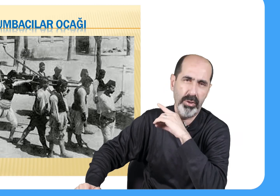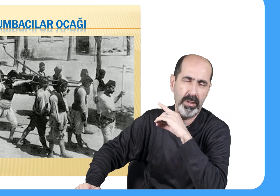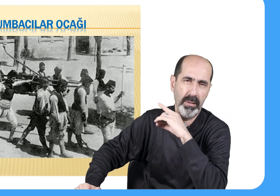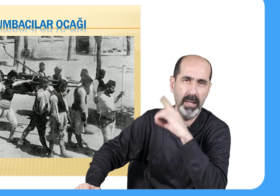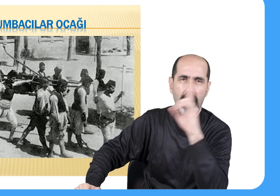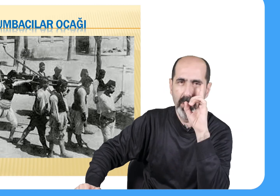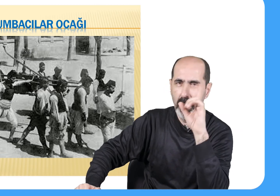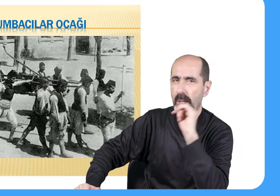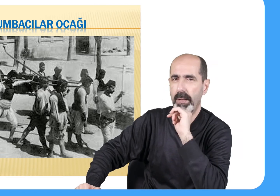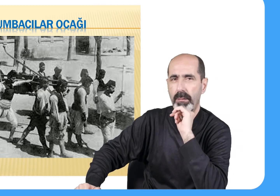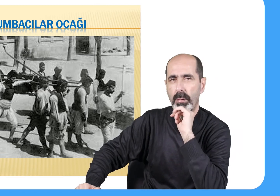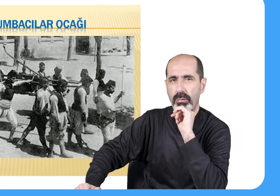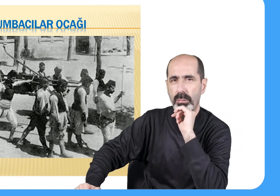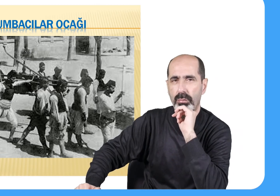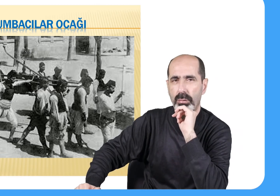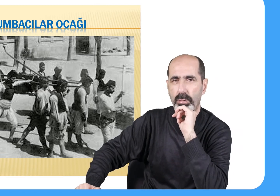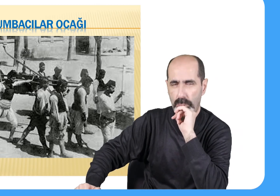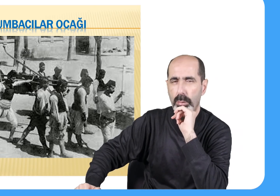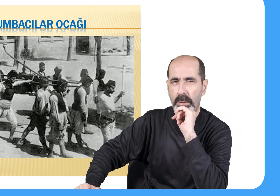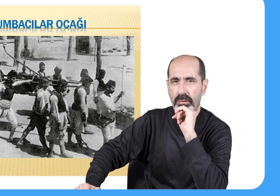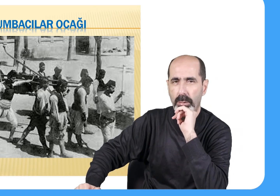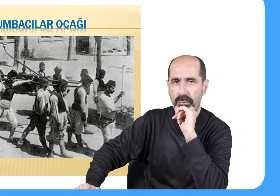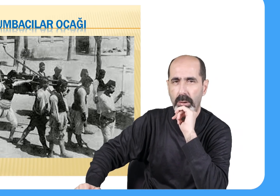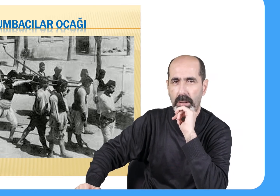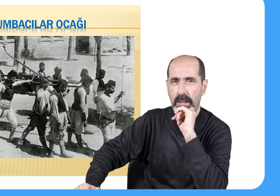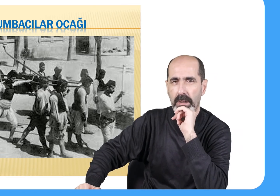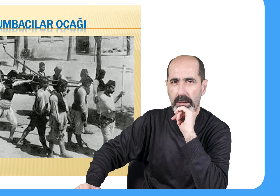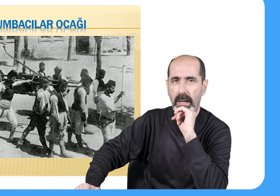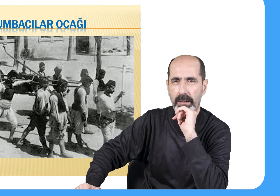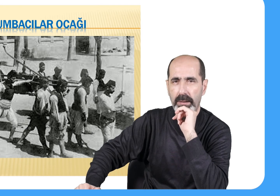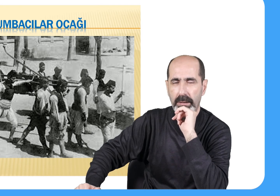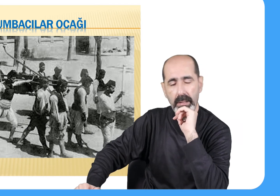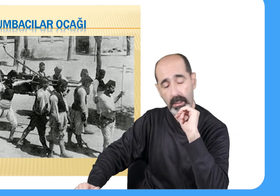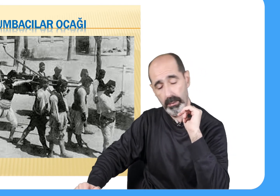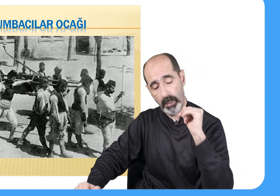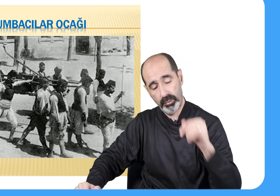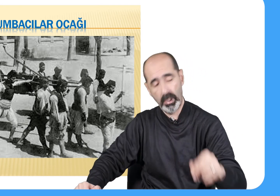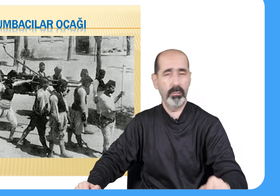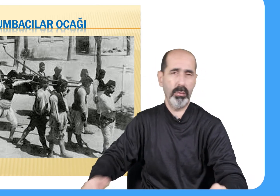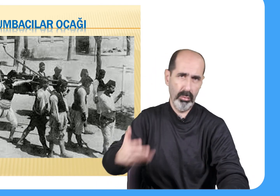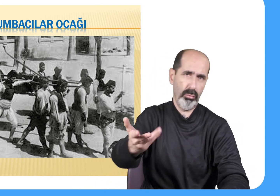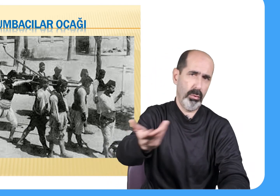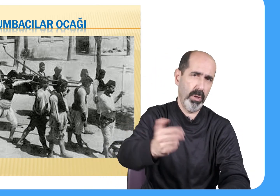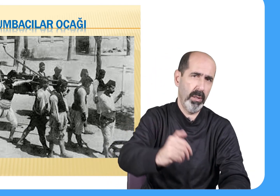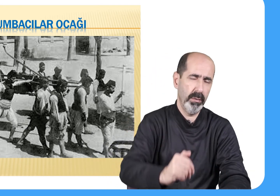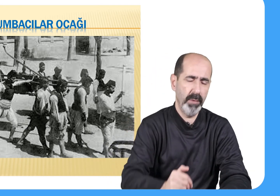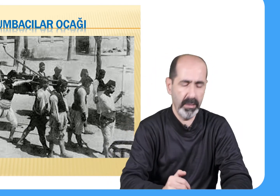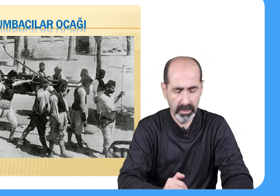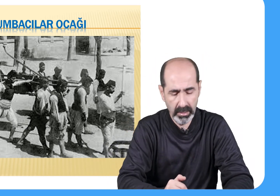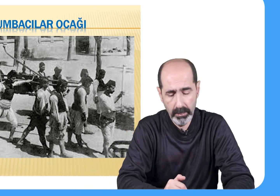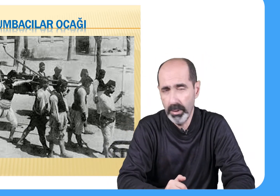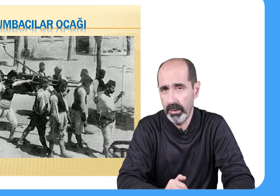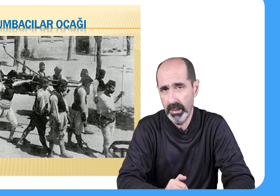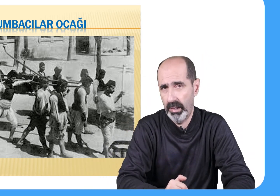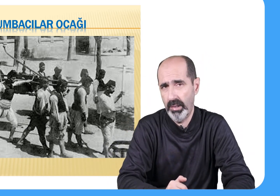bu şekilde Lale Devri'nde oluşturmuştur tulumbacılar Ocağı olarak tarihteki yerini ne yapmıştık almıştır çok yangın